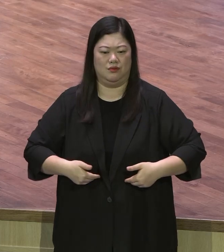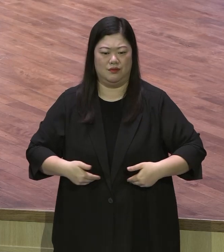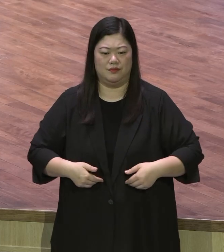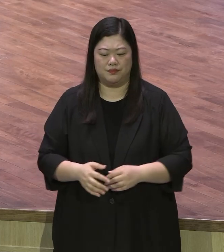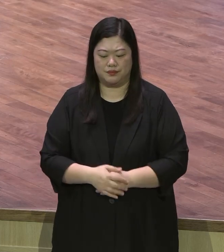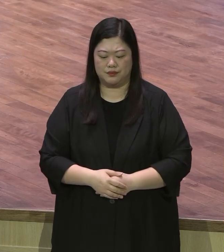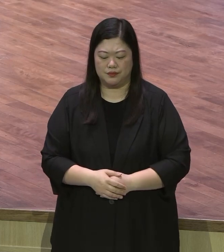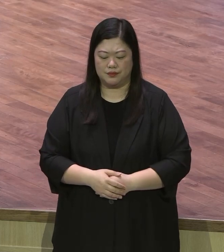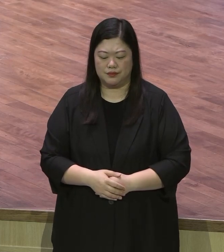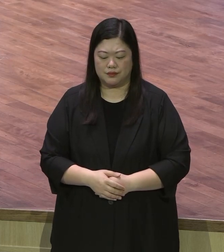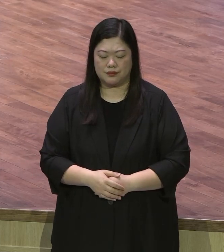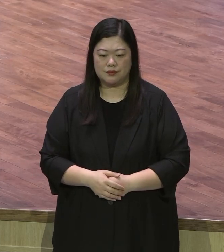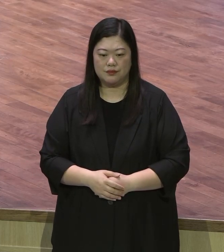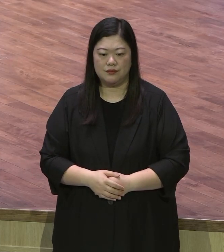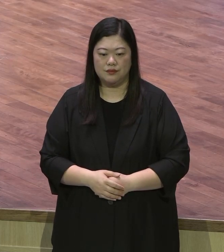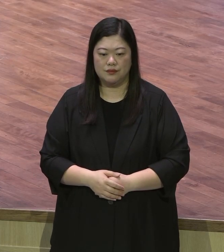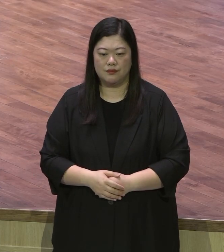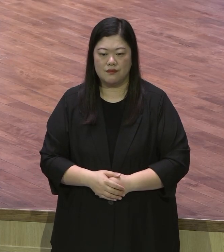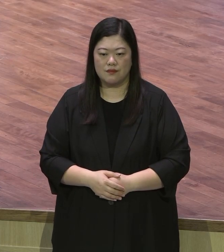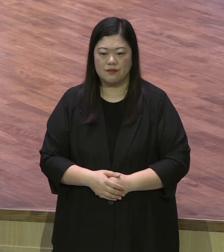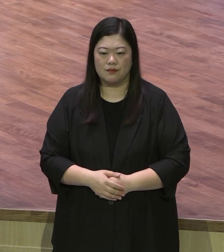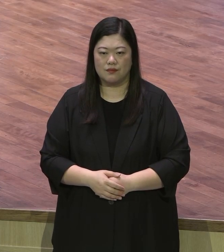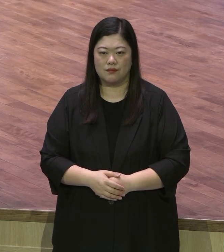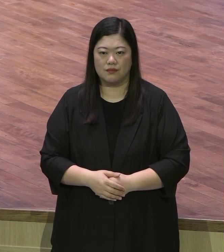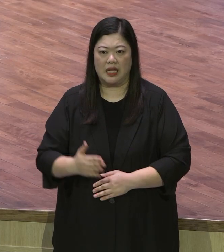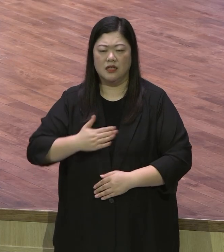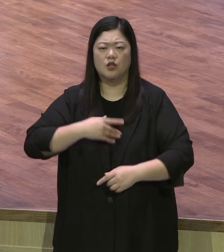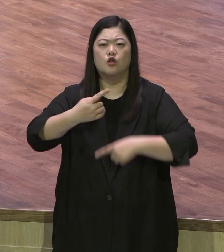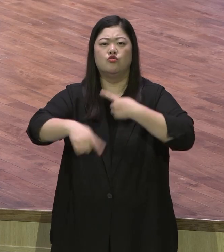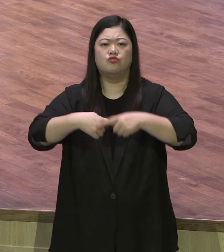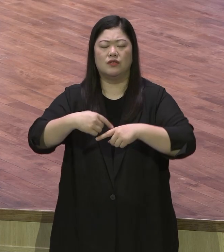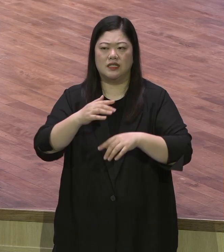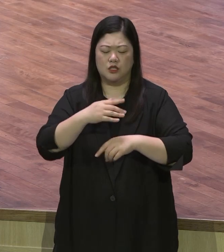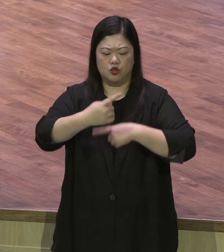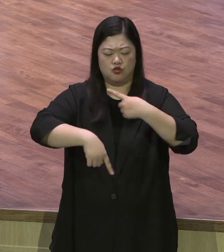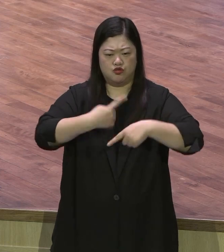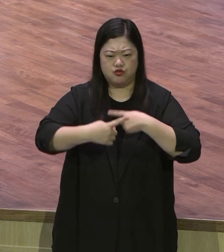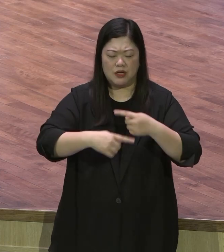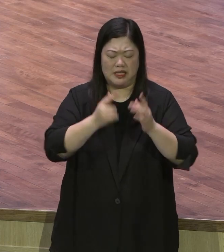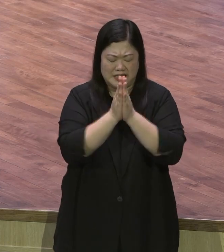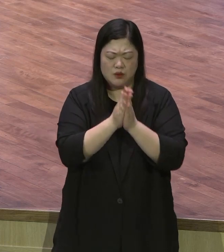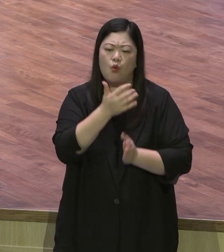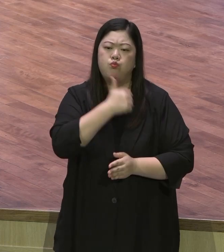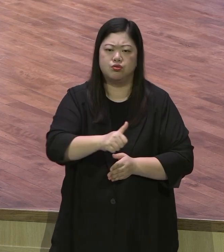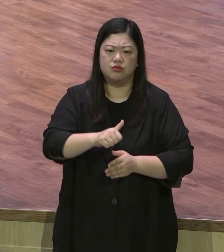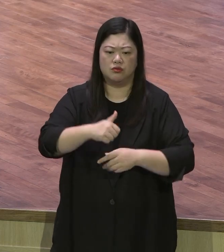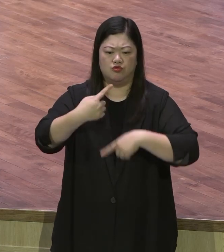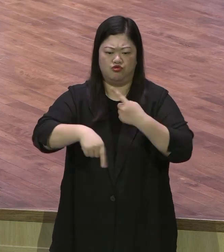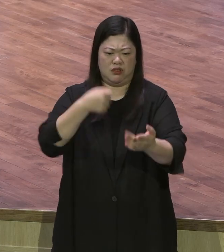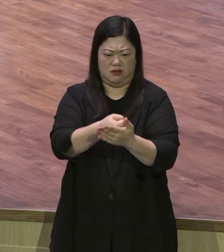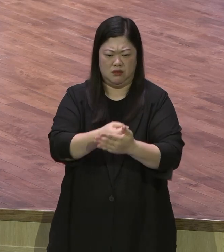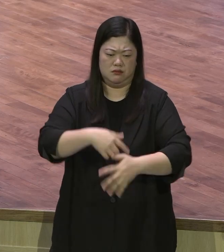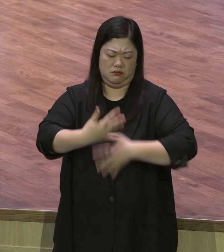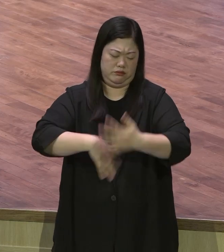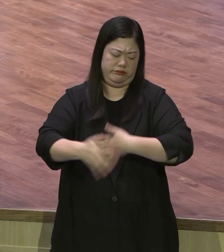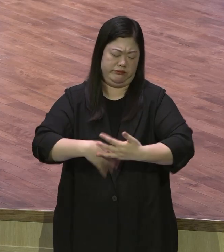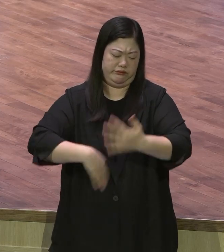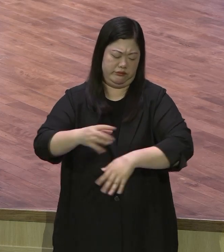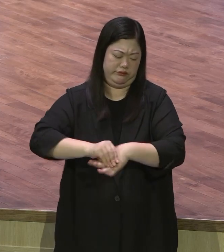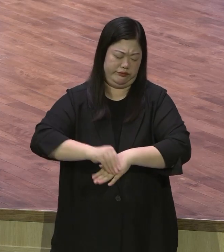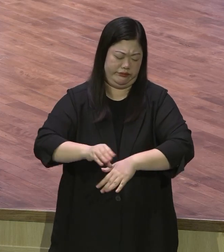딱 만들어 놓으세요 딱 아예 막 잘 누구의 기도 내 기도 이거다 쫙 기도 제목 내놓도록